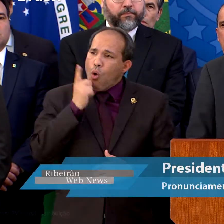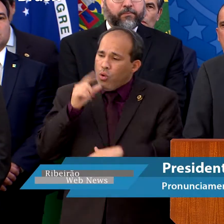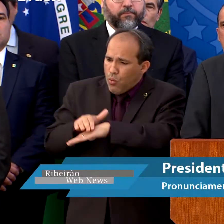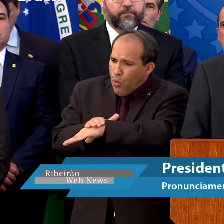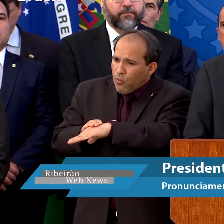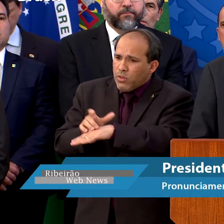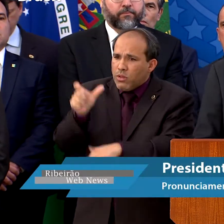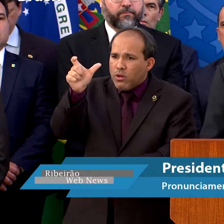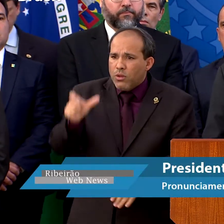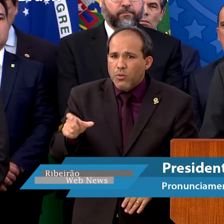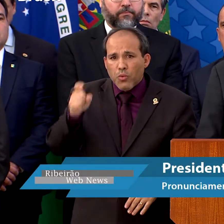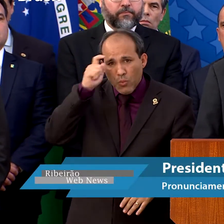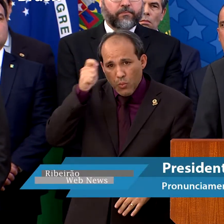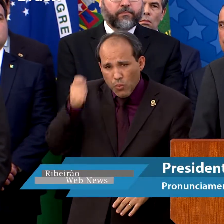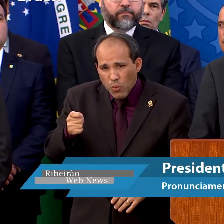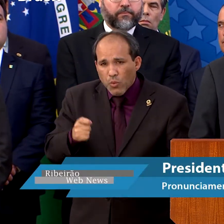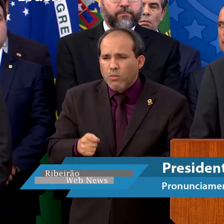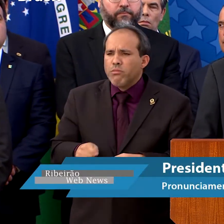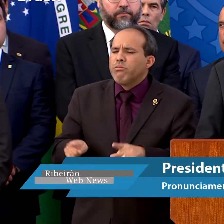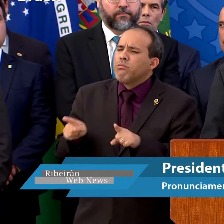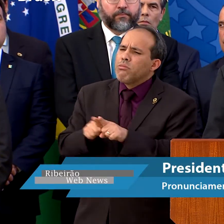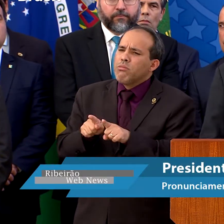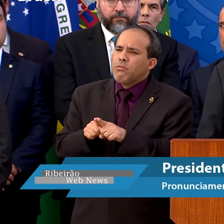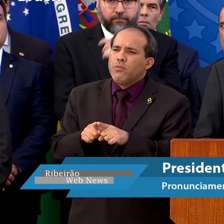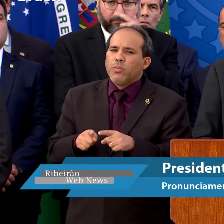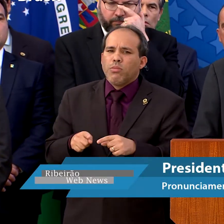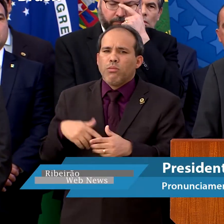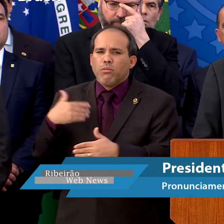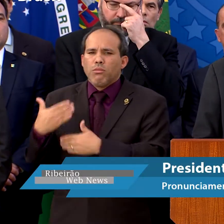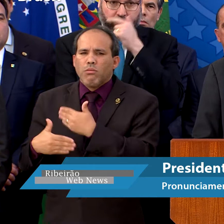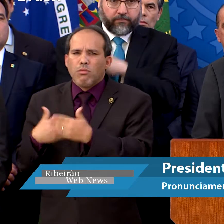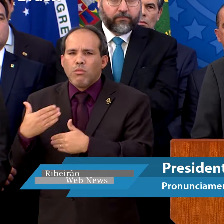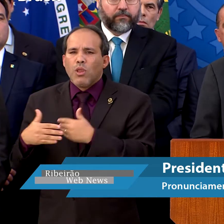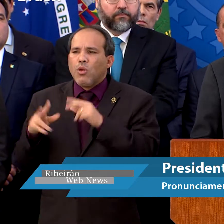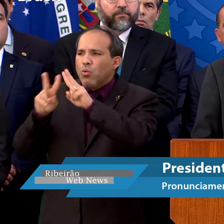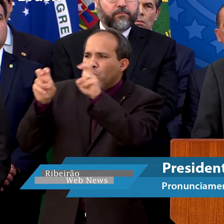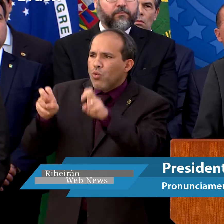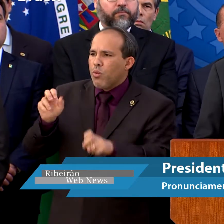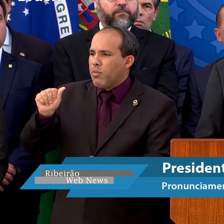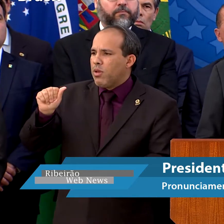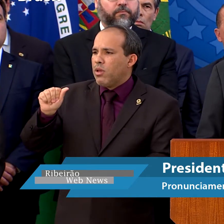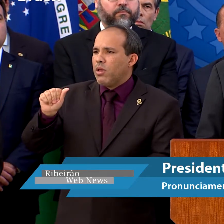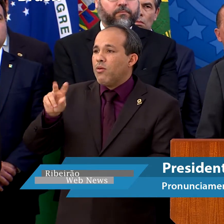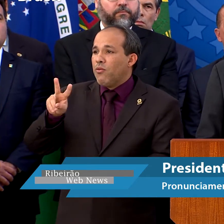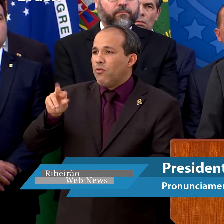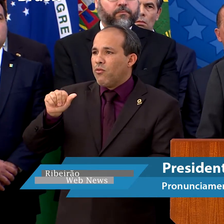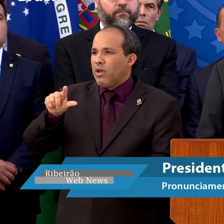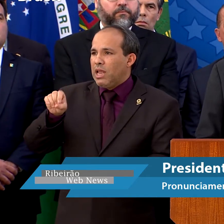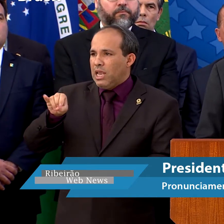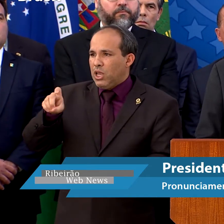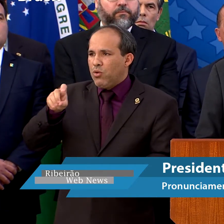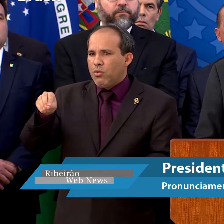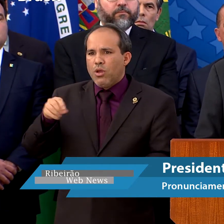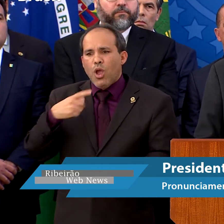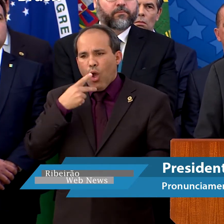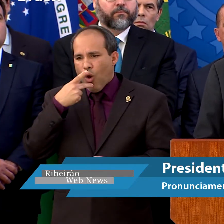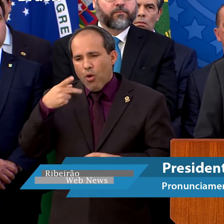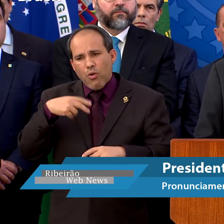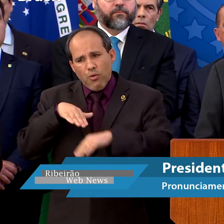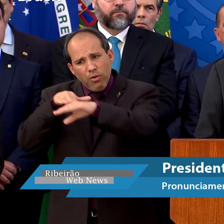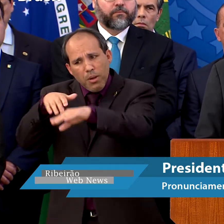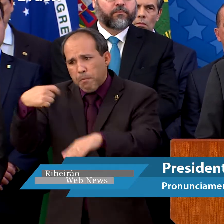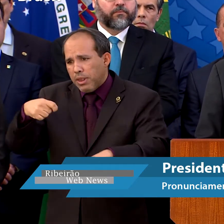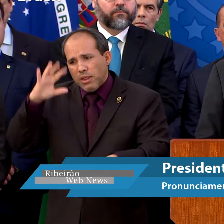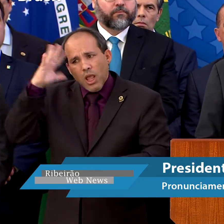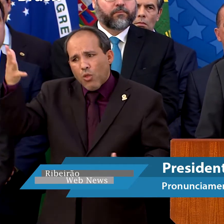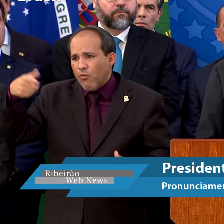ontem que eu moro e entre muitas coisas até que chegou na questão valeu chevrolet tá na hora de botar um ponto final nisso e ele